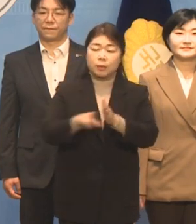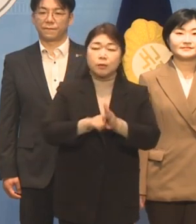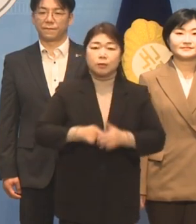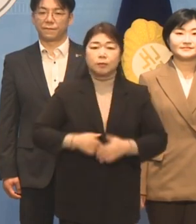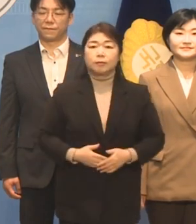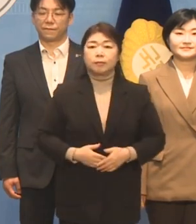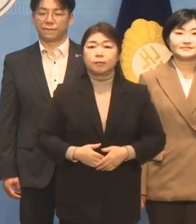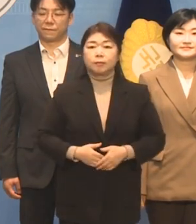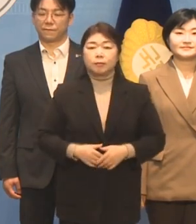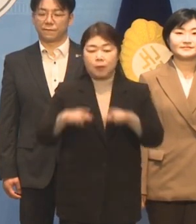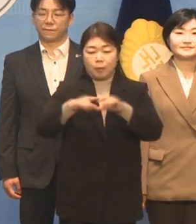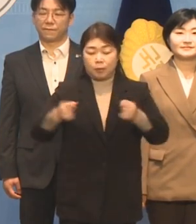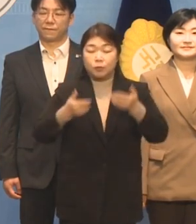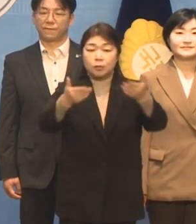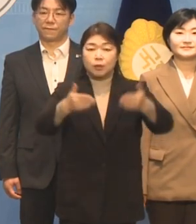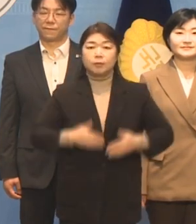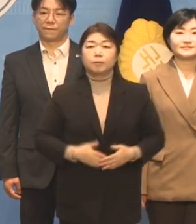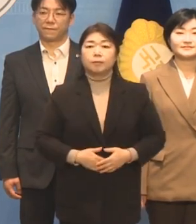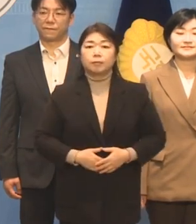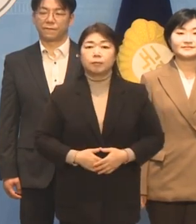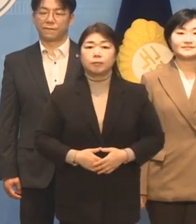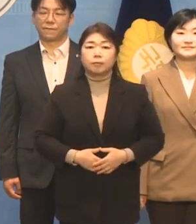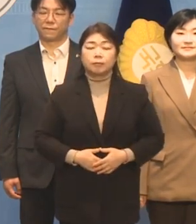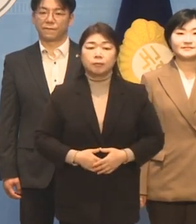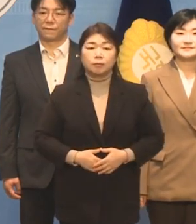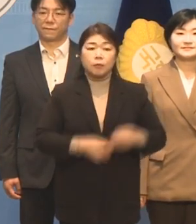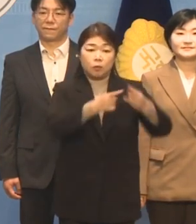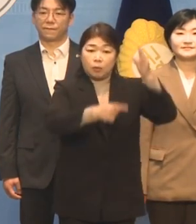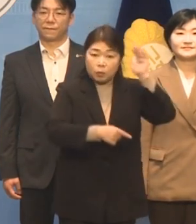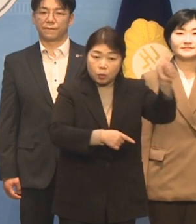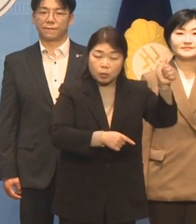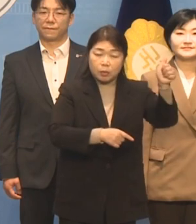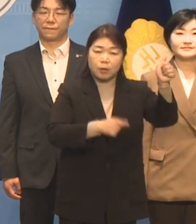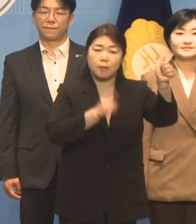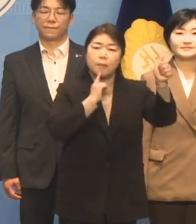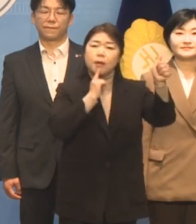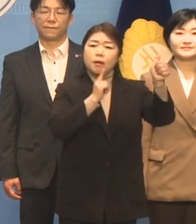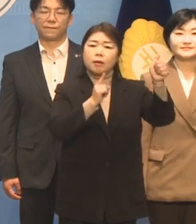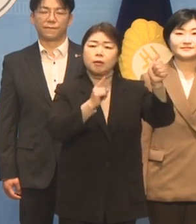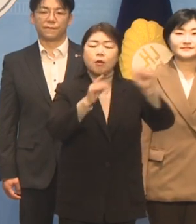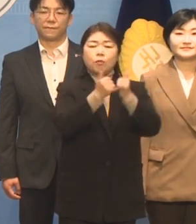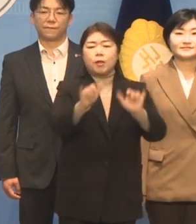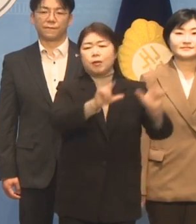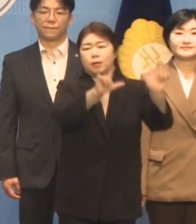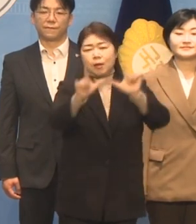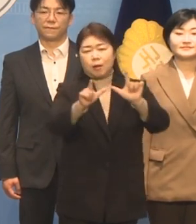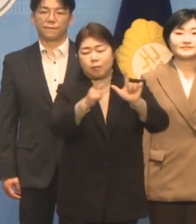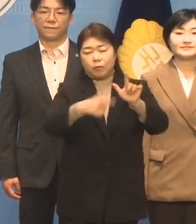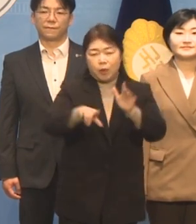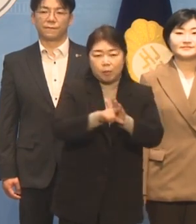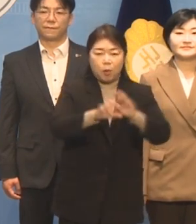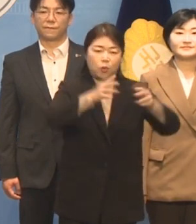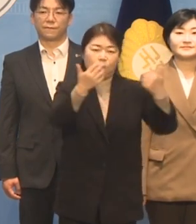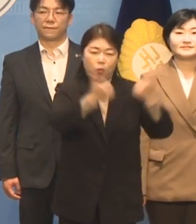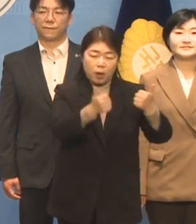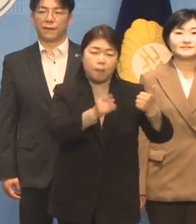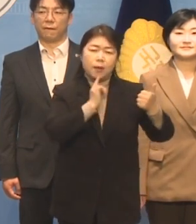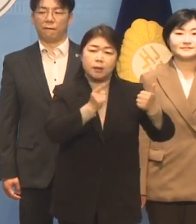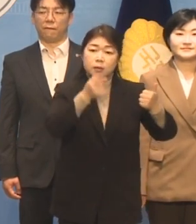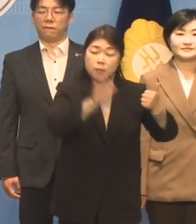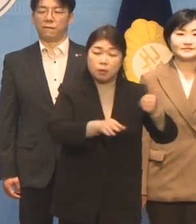존경하는 국민 여러분, 윤석열 대통령이 반복해서 진행하는 민생 토론회는